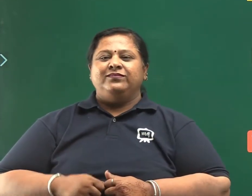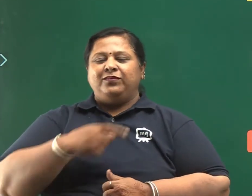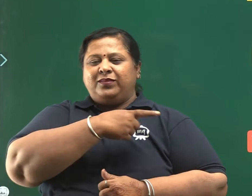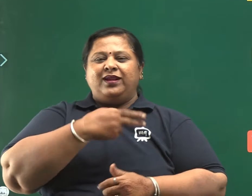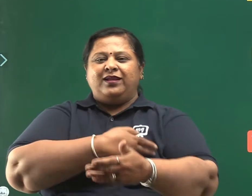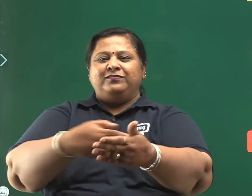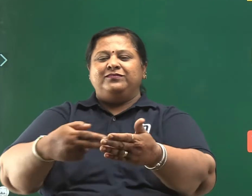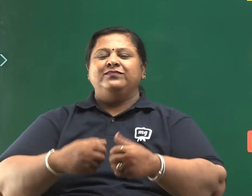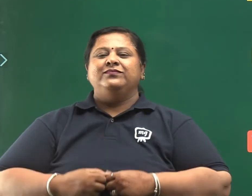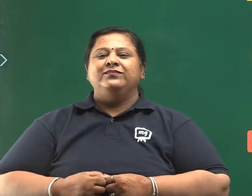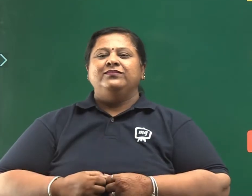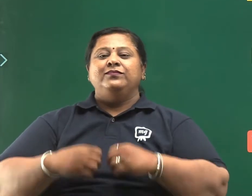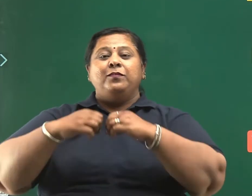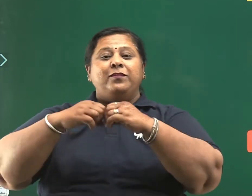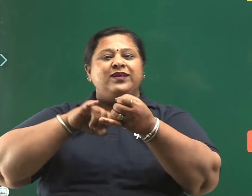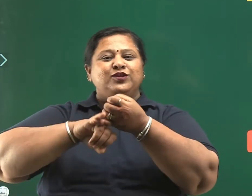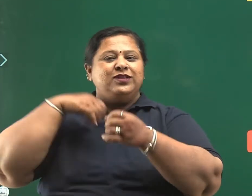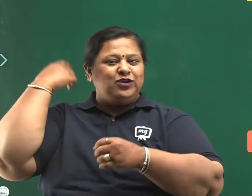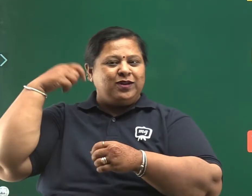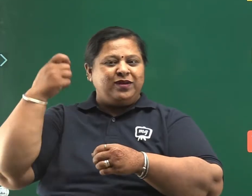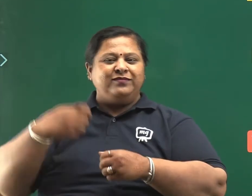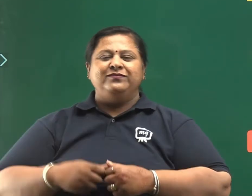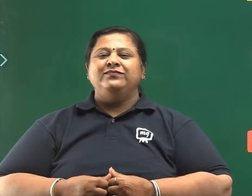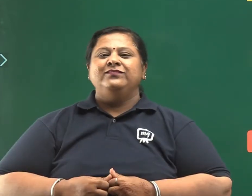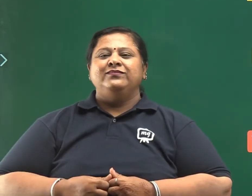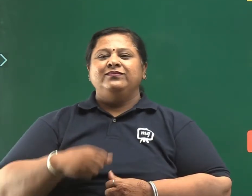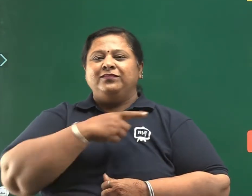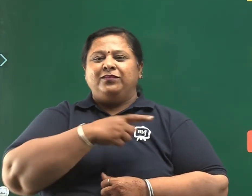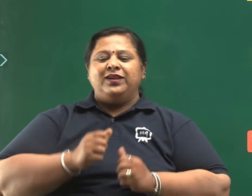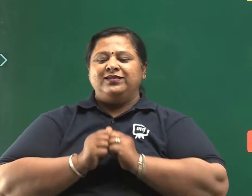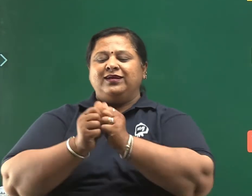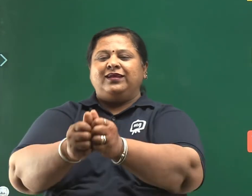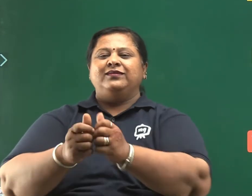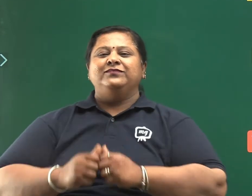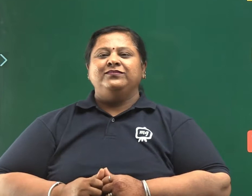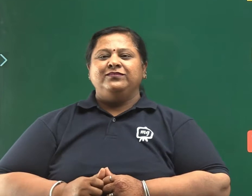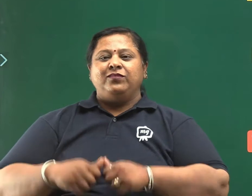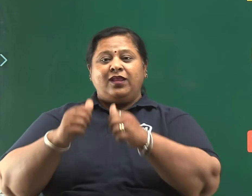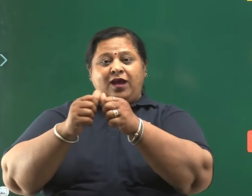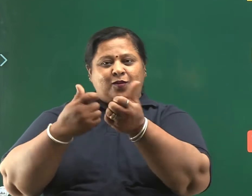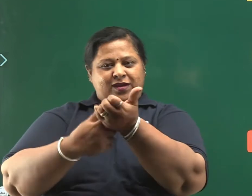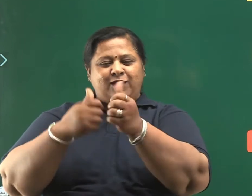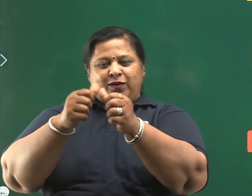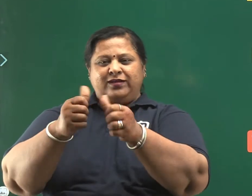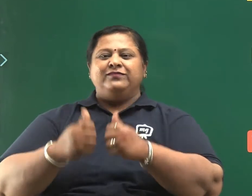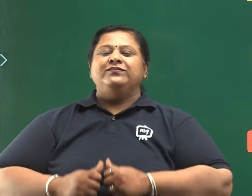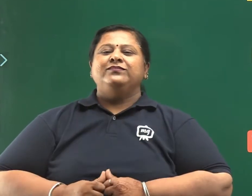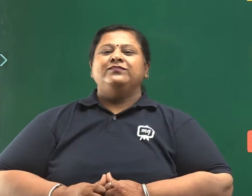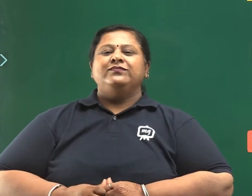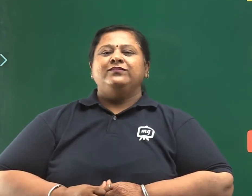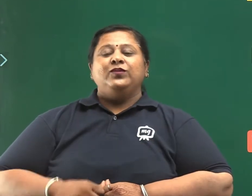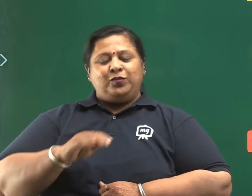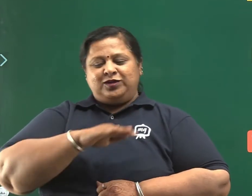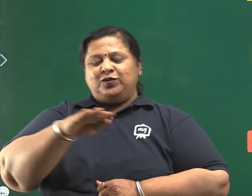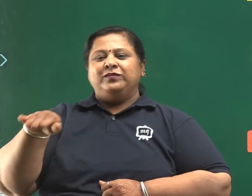मेरा नाम ब्रिज सुंदर शर्मा और मेरे साथ हैं अरुणा अरोड़ा।